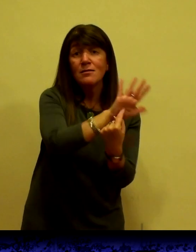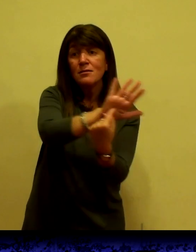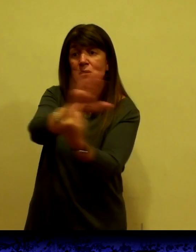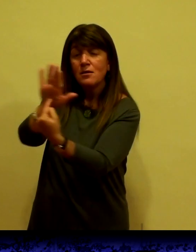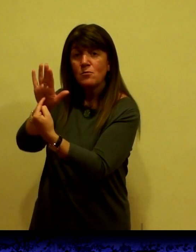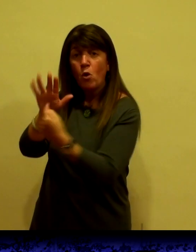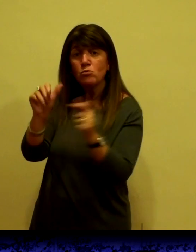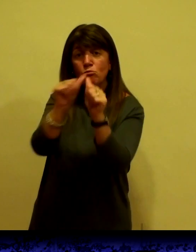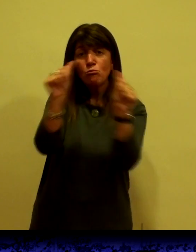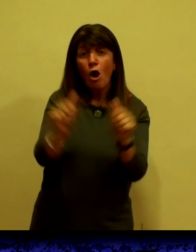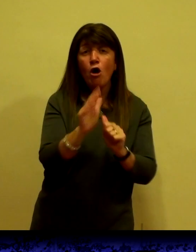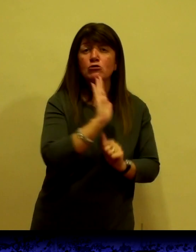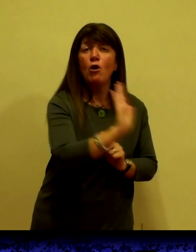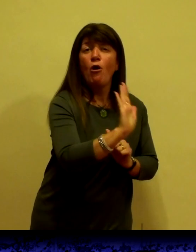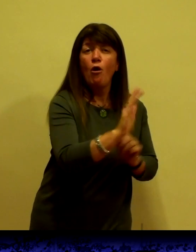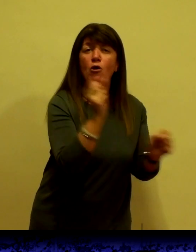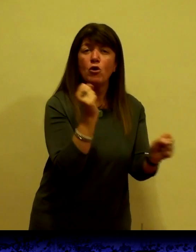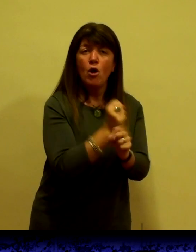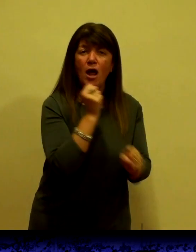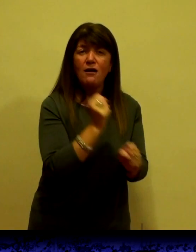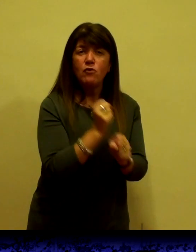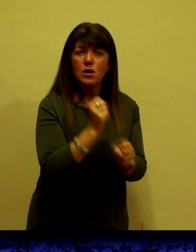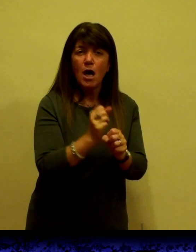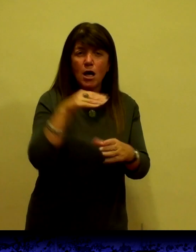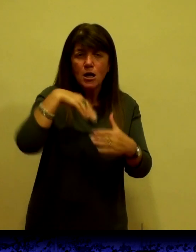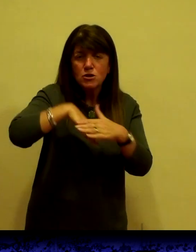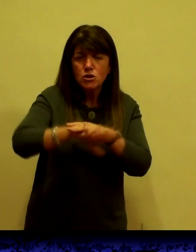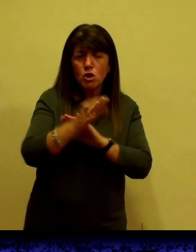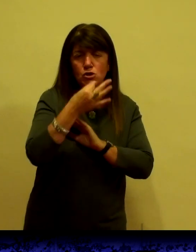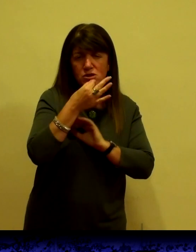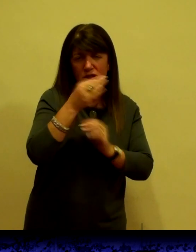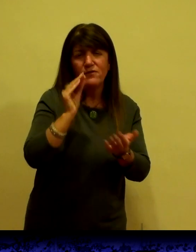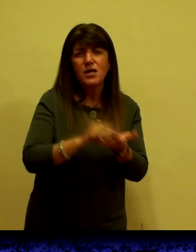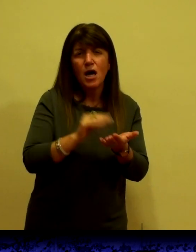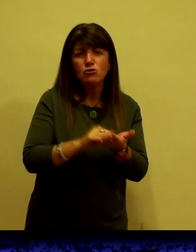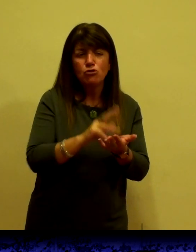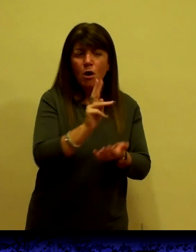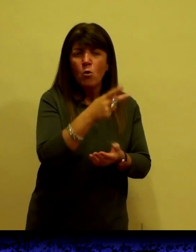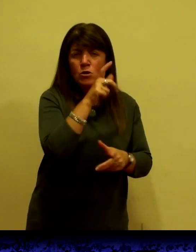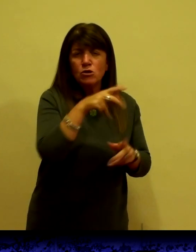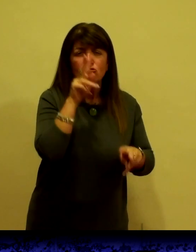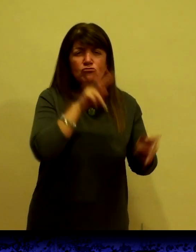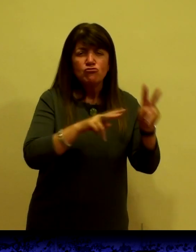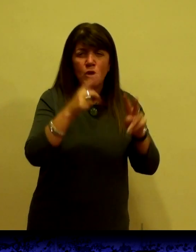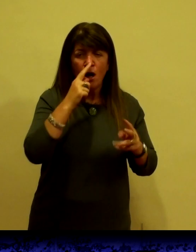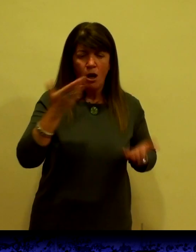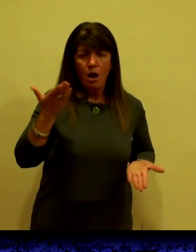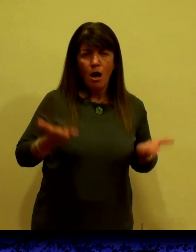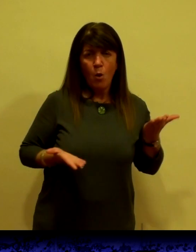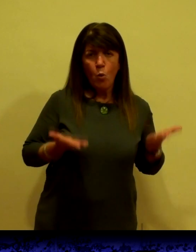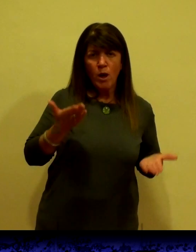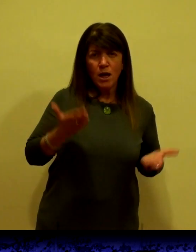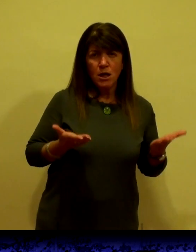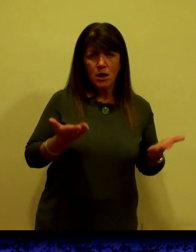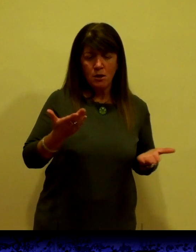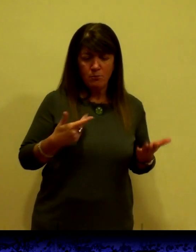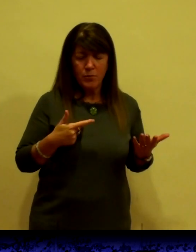un po' la continua ricerca di un equilibrio attraverso appunto un porsi degli interrogativi e